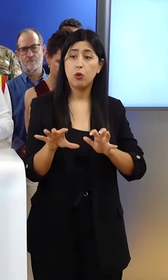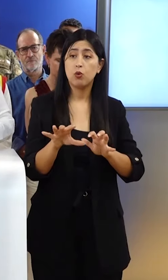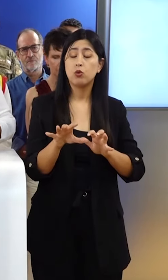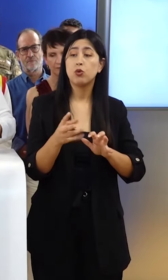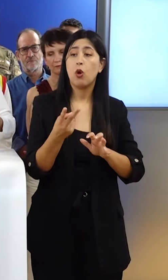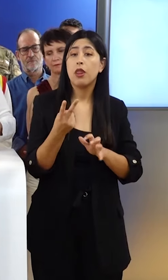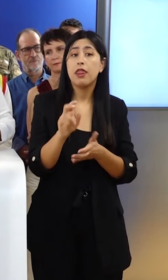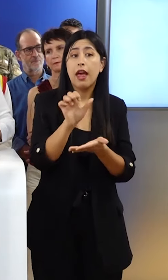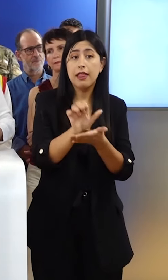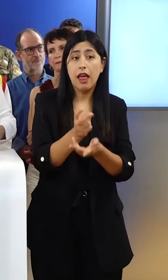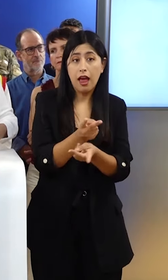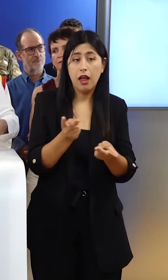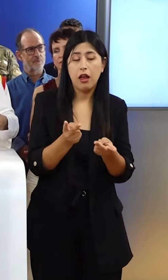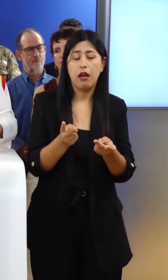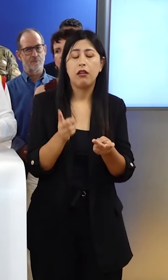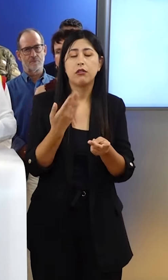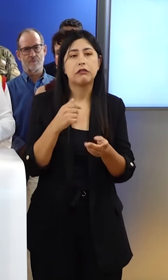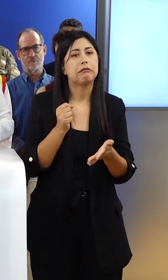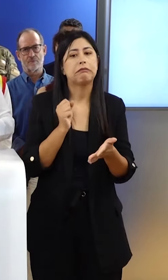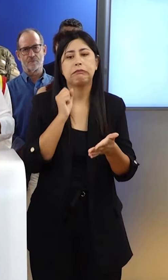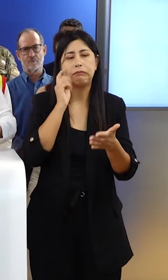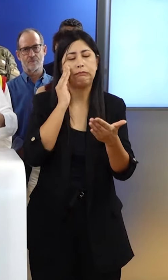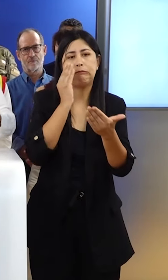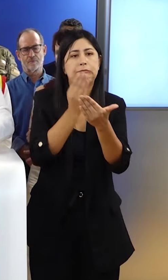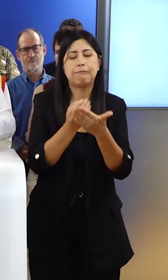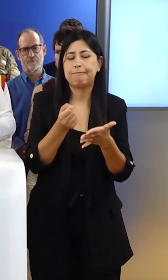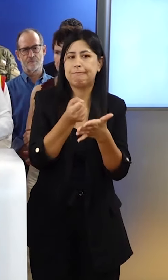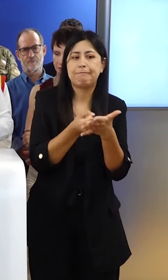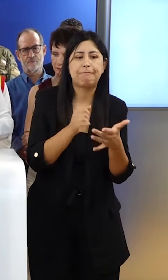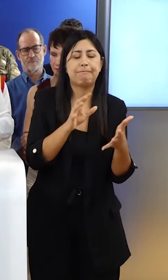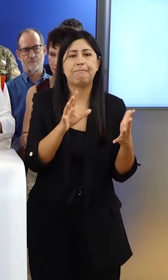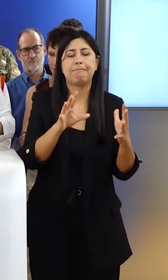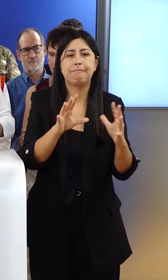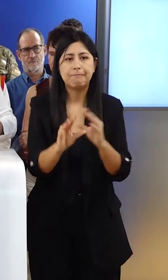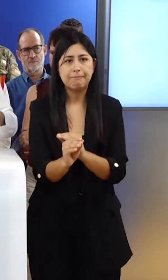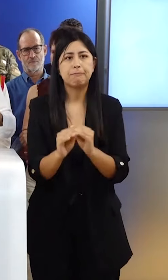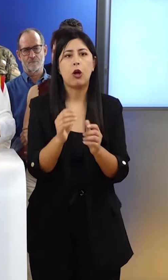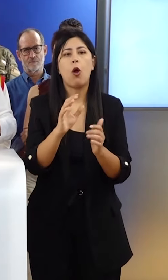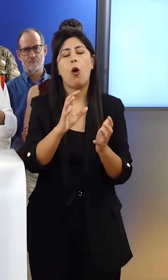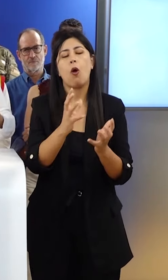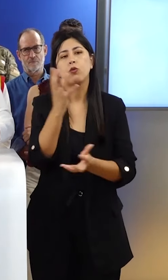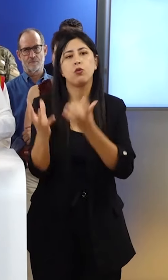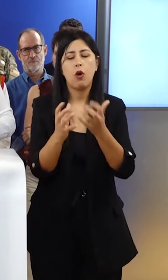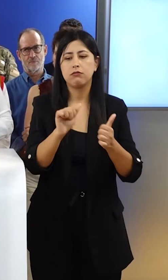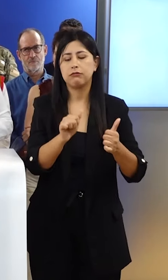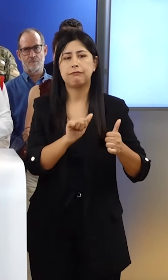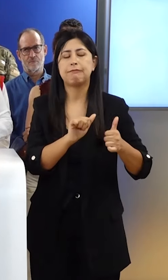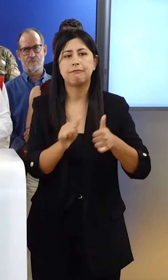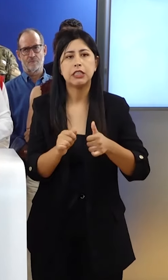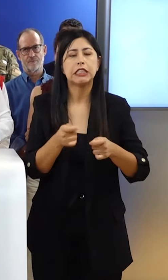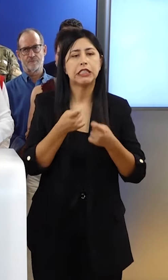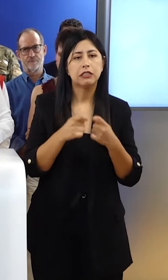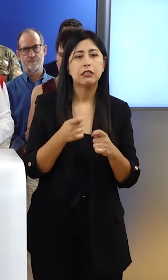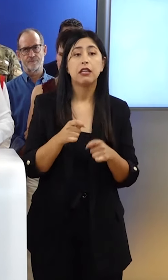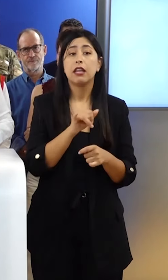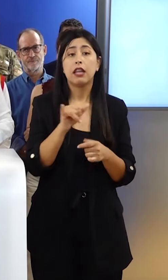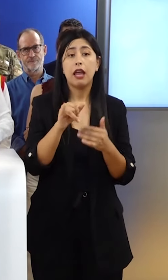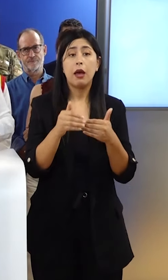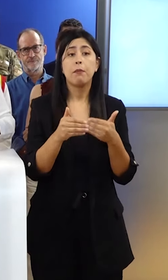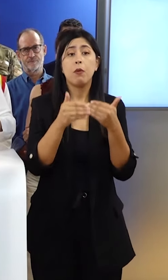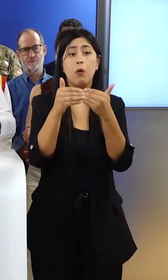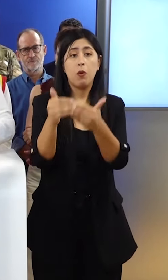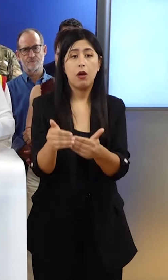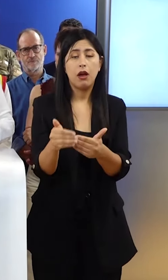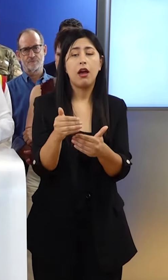todavía luchando contra el fuego y lidiando con la emergencia más adelante va a ir la reconstrucción las ayudas cierto a los eh a los